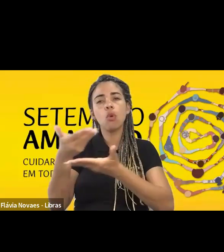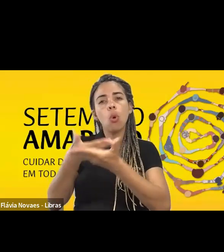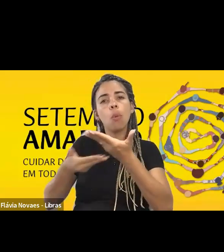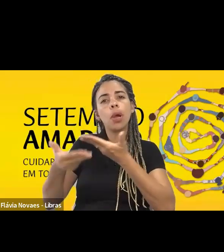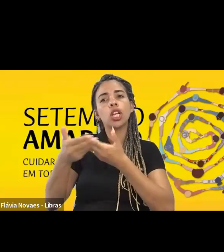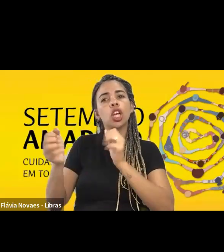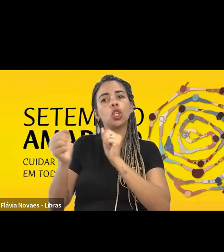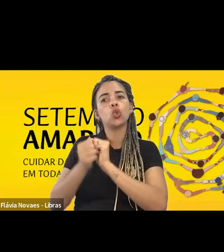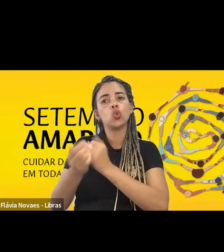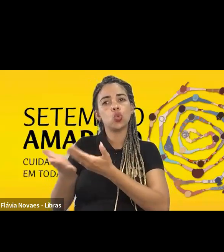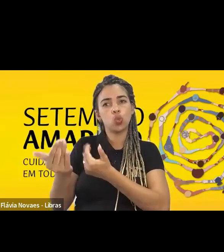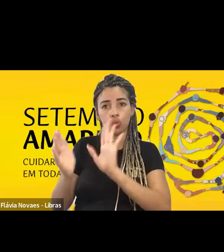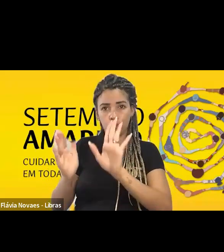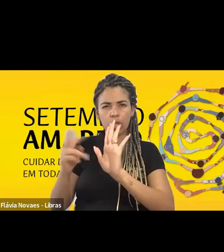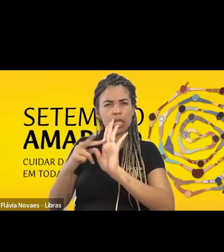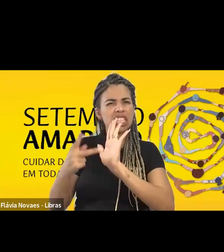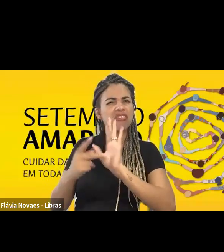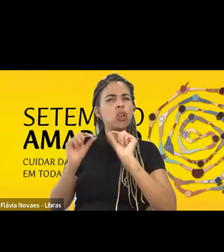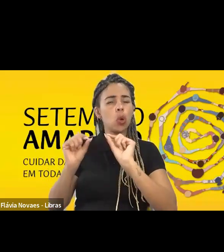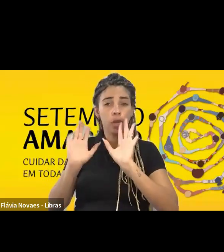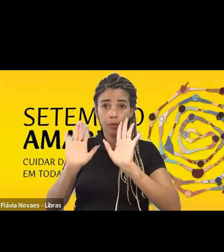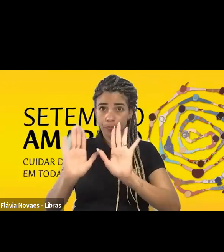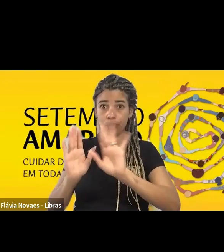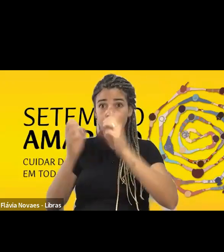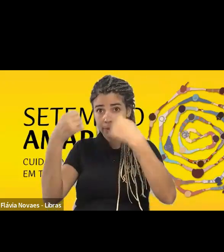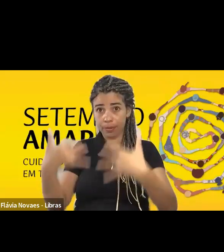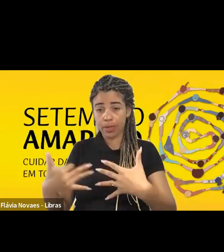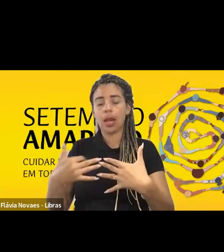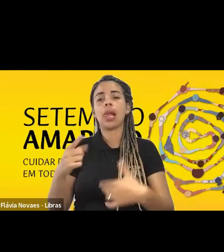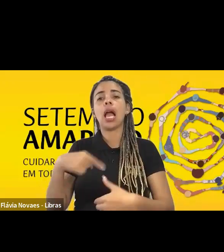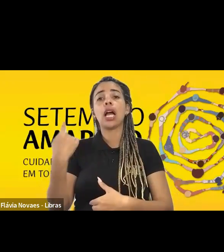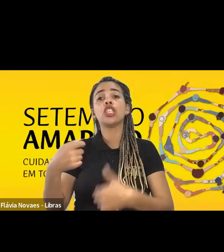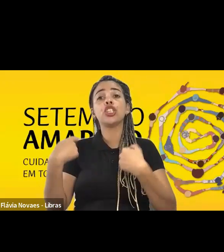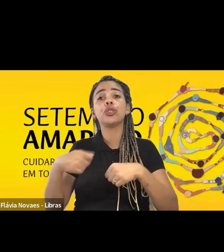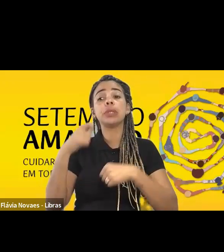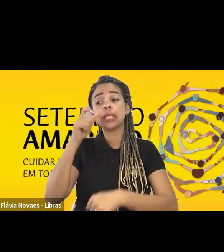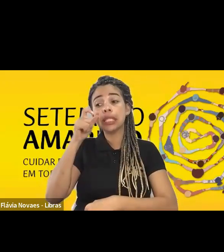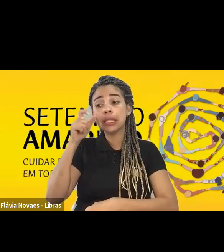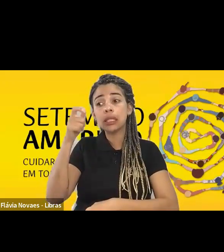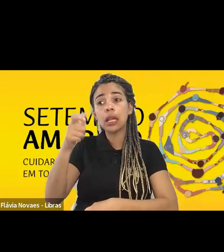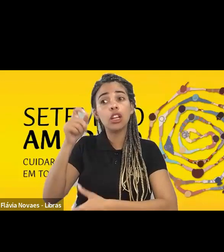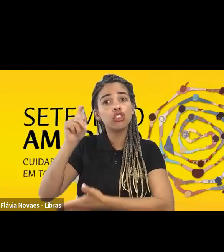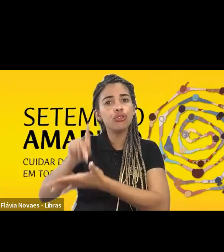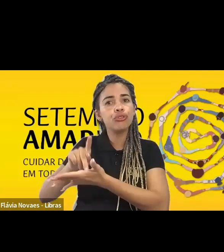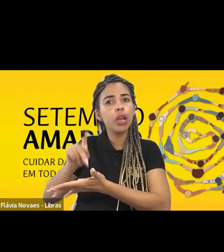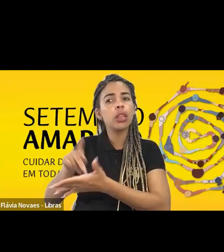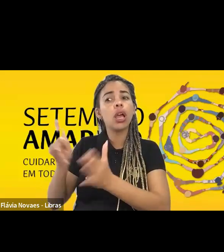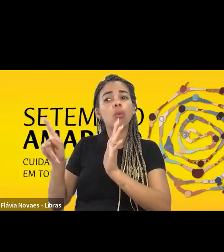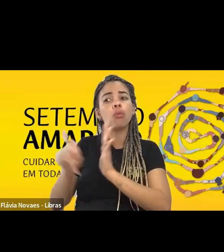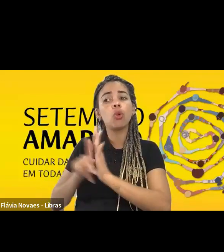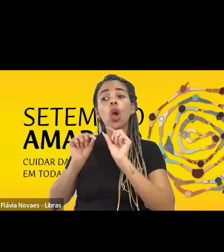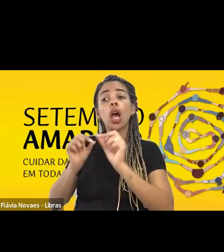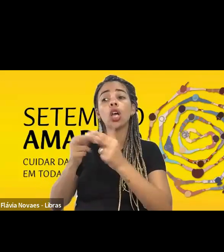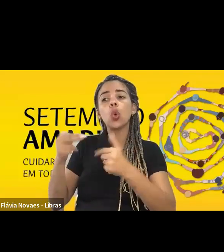adolescente. O que eu estou querendo dizer com isso? Nós precisamos nos interessar legitimamente pelo que é do